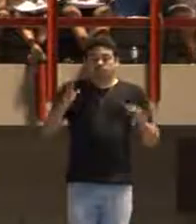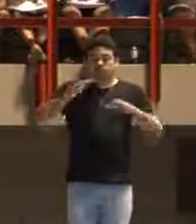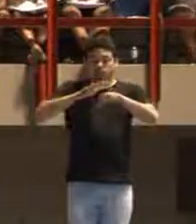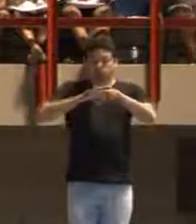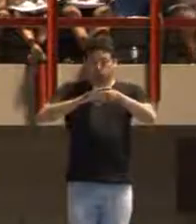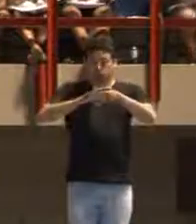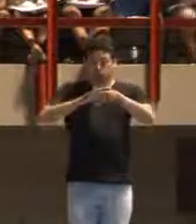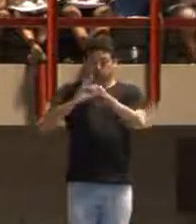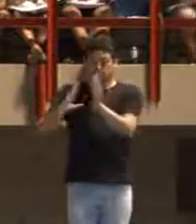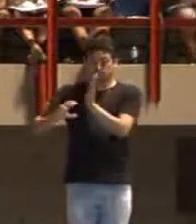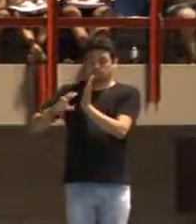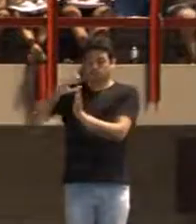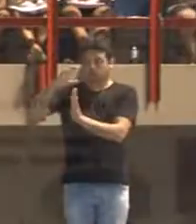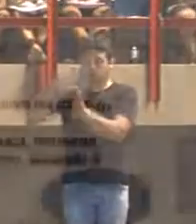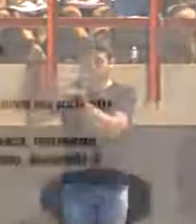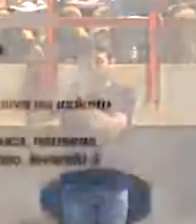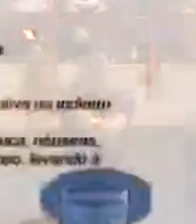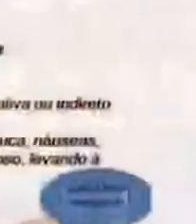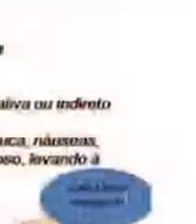são bacterianas.